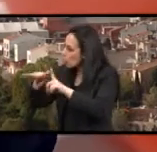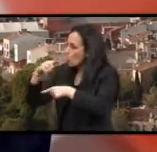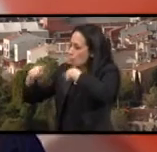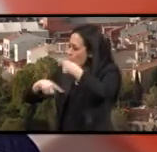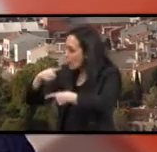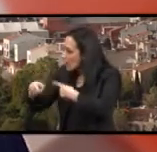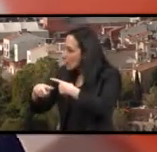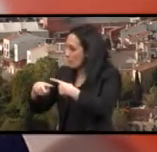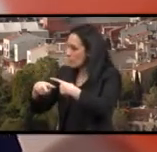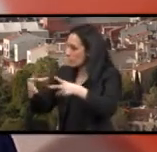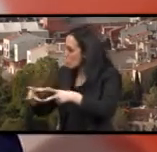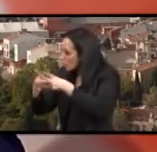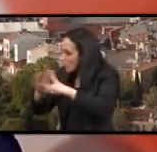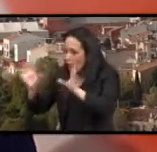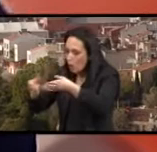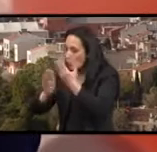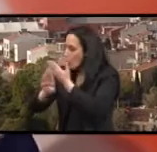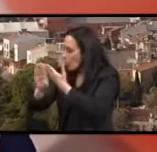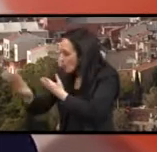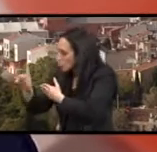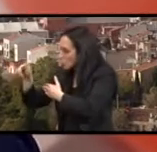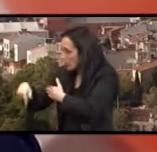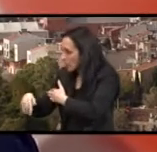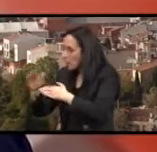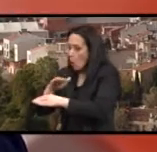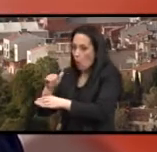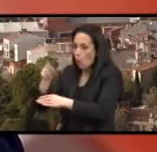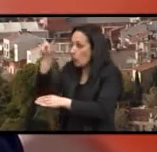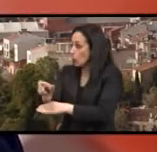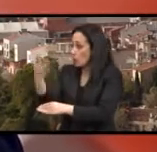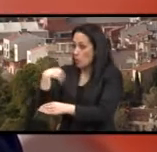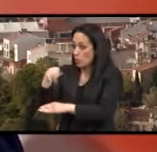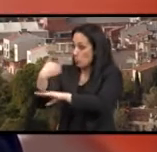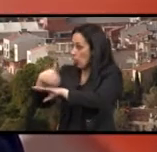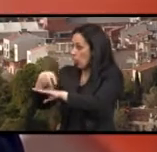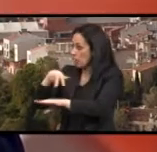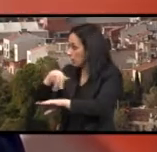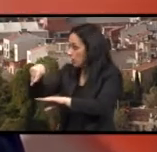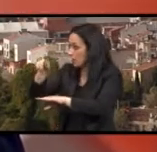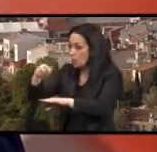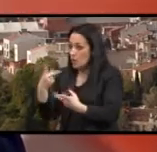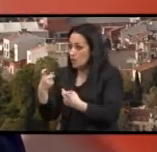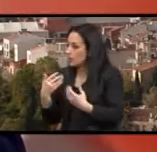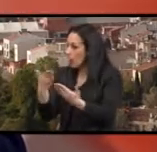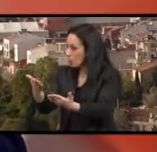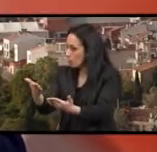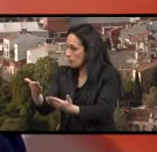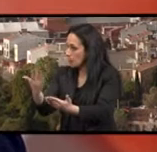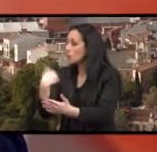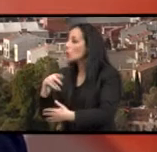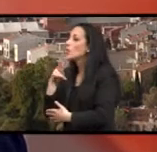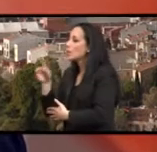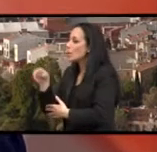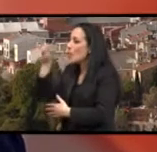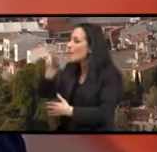família, del veí, del costat, del carrer, i del carrer jo n'estic molt agraït. De les